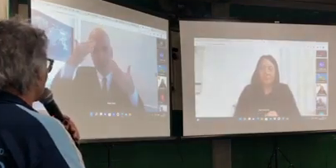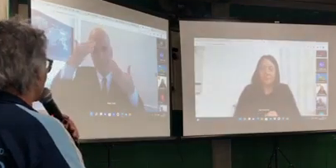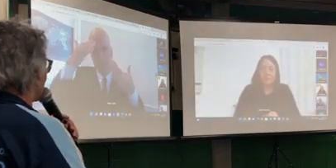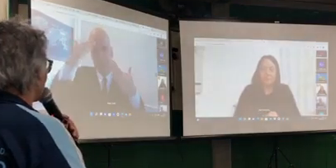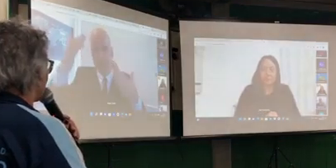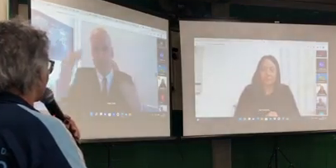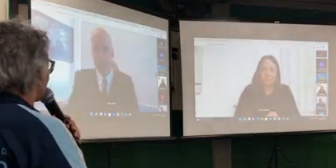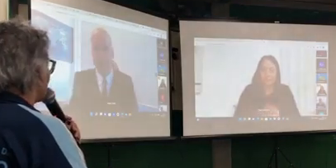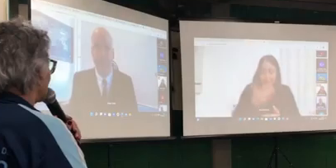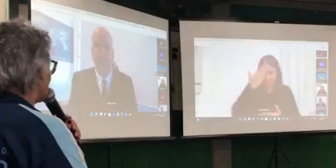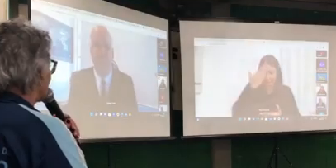Obrigado.